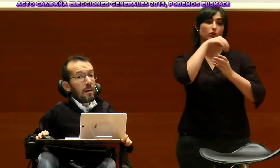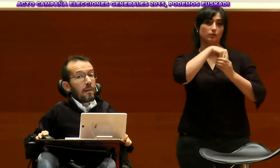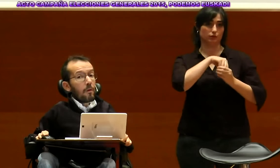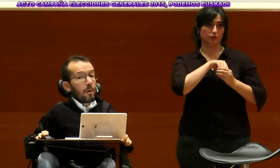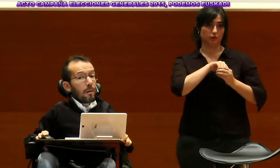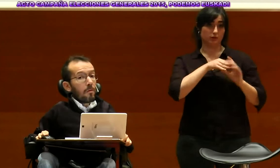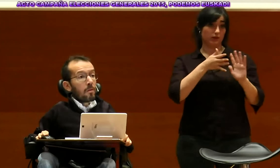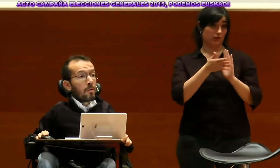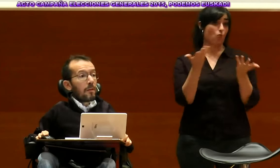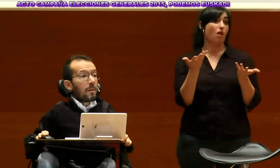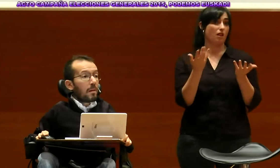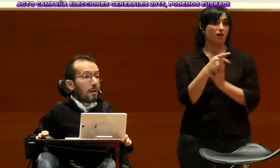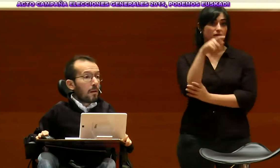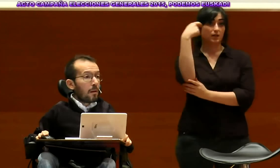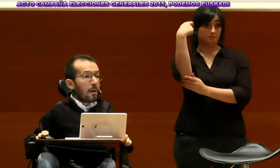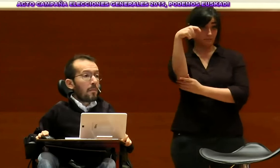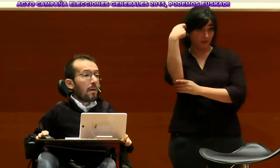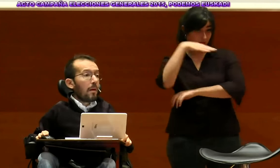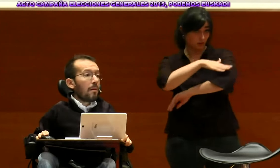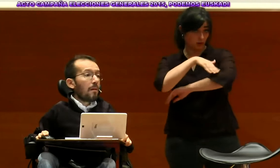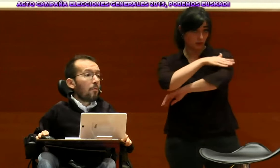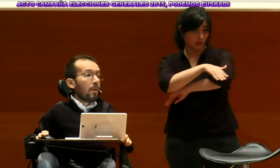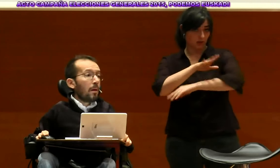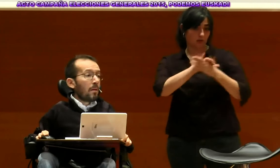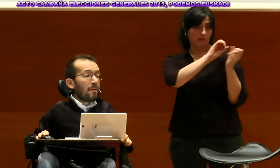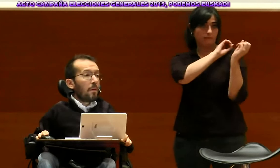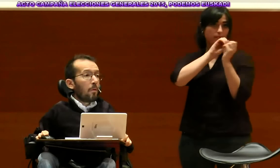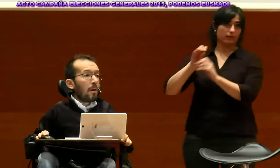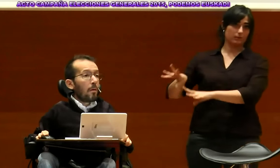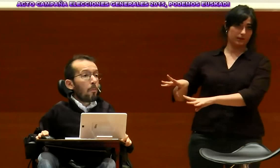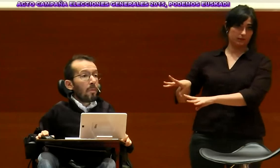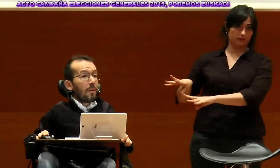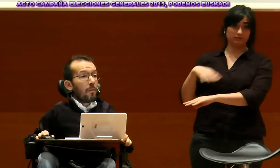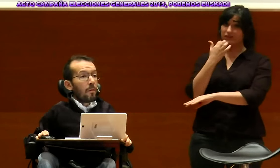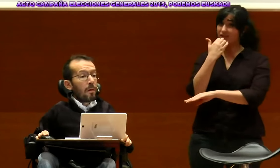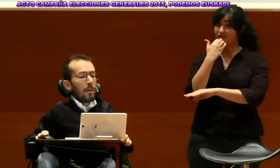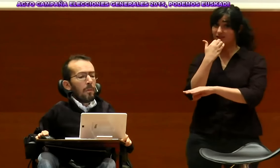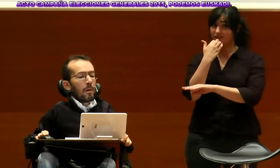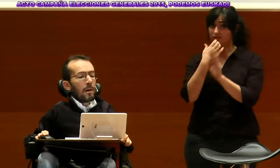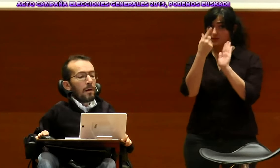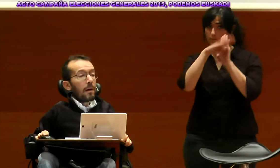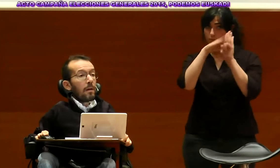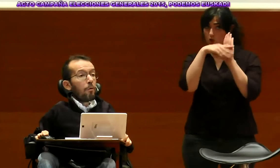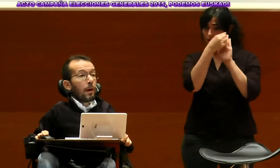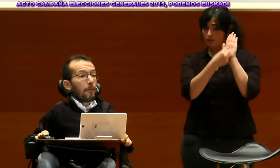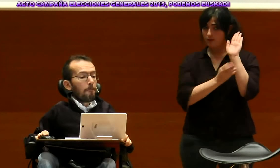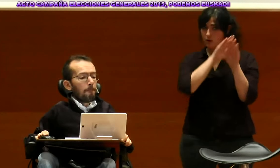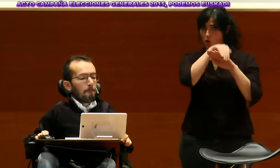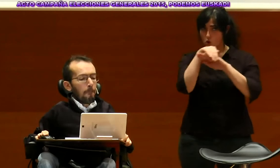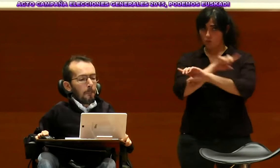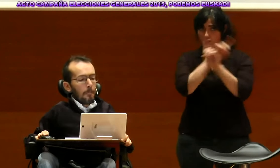presidente del gobierno dimita a mitad de legislatura si no ha cumplido el programa